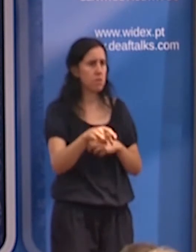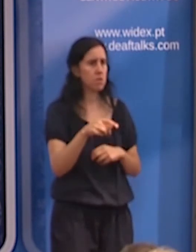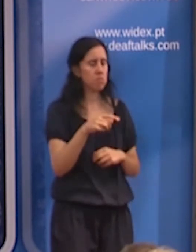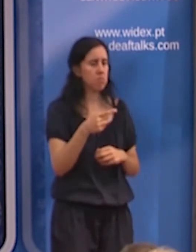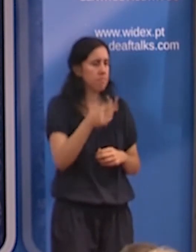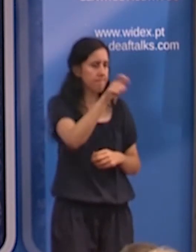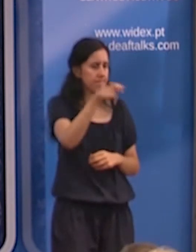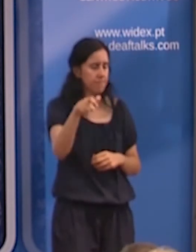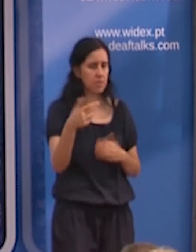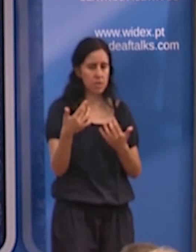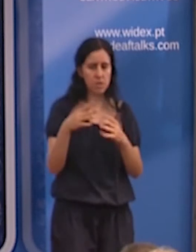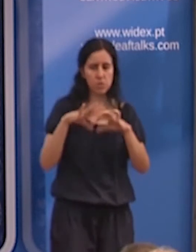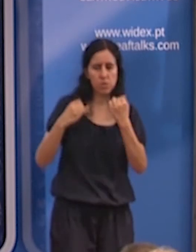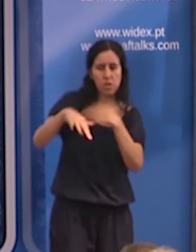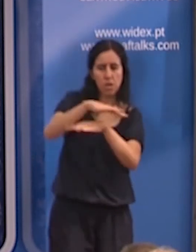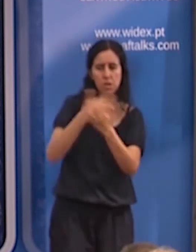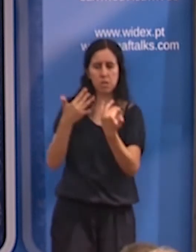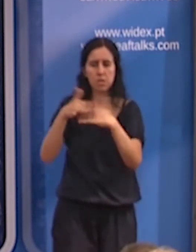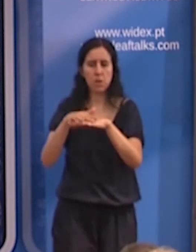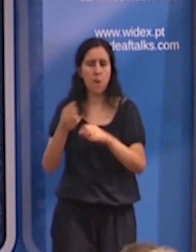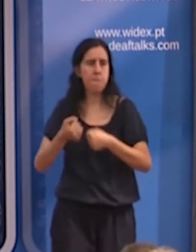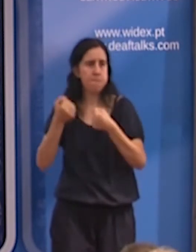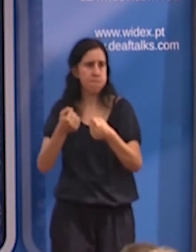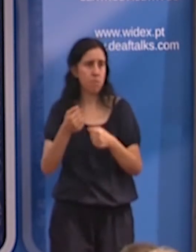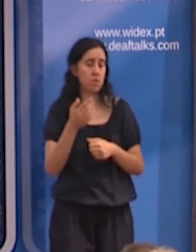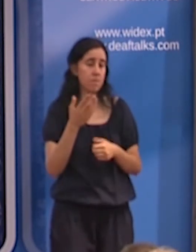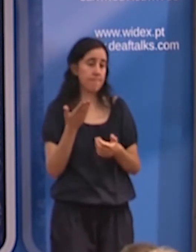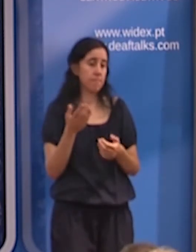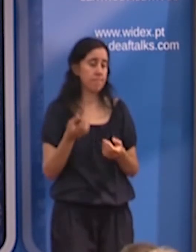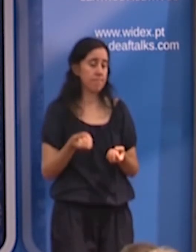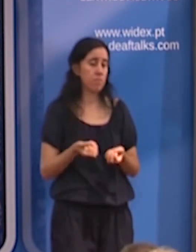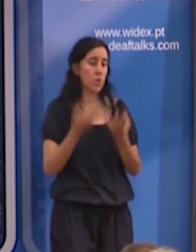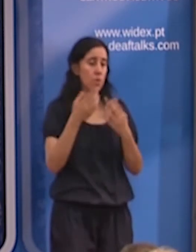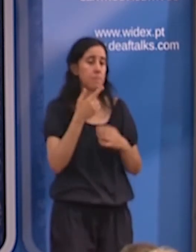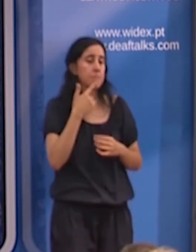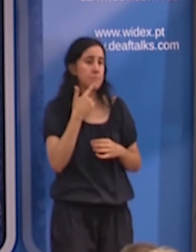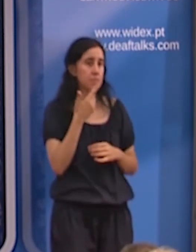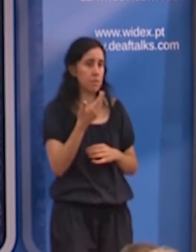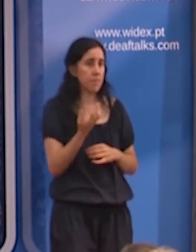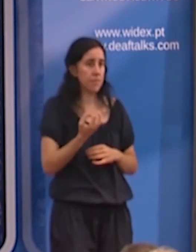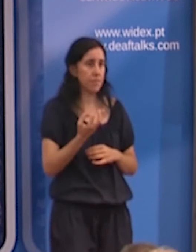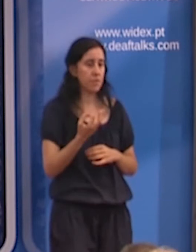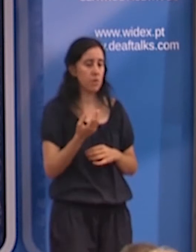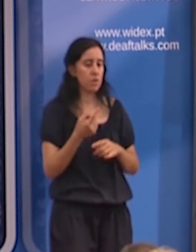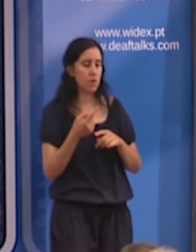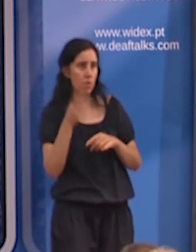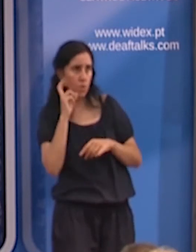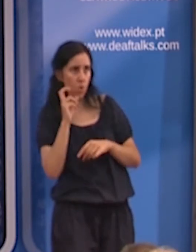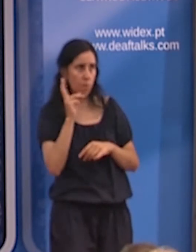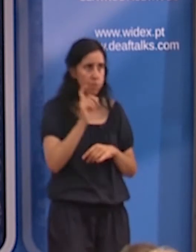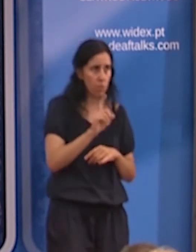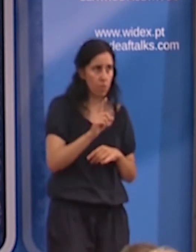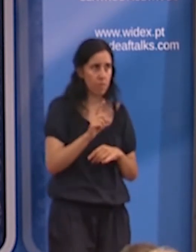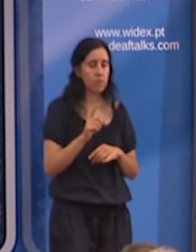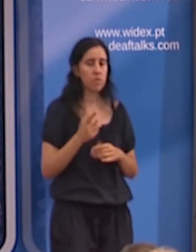conseguem integrar-se na sua sociedade e que, finalmente, acabam por perceber o que é, qual é a diferença entre o ouvir e não ouvir e